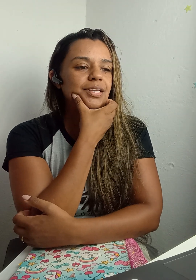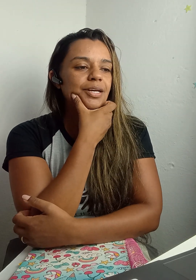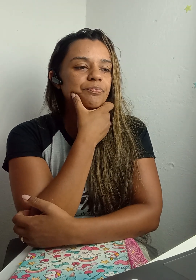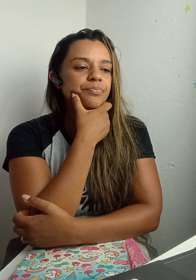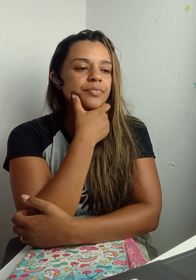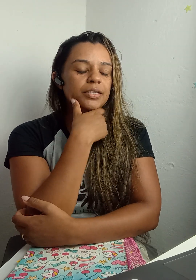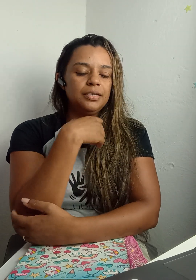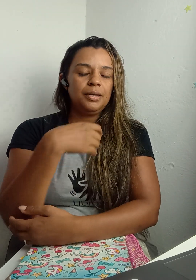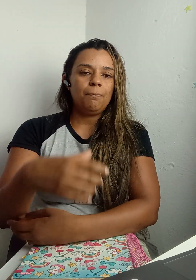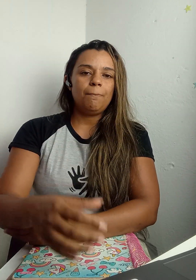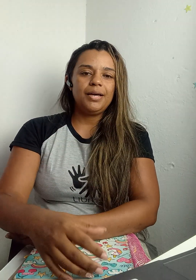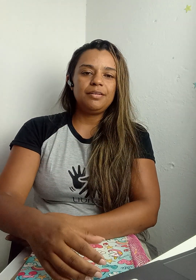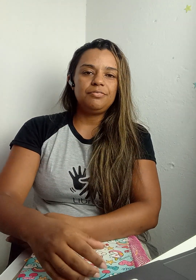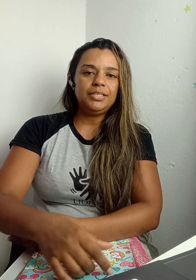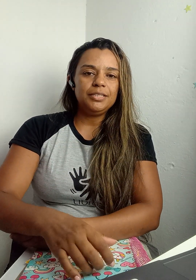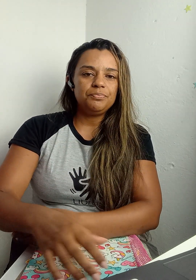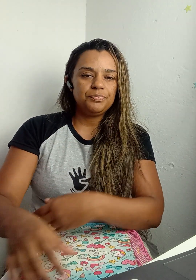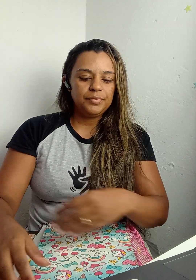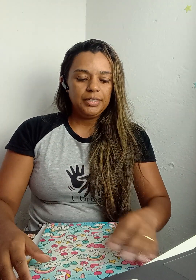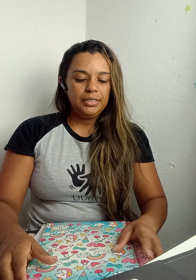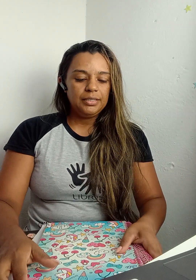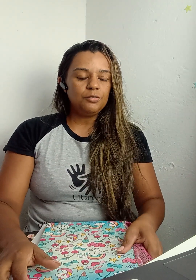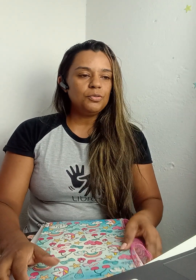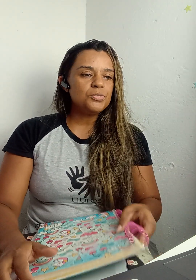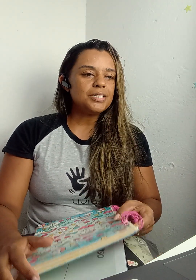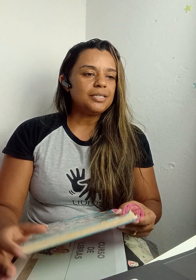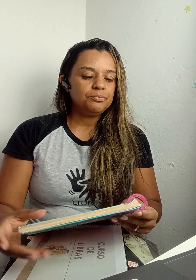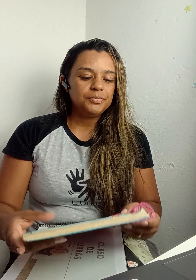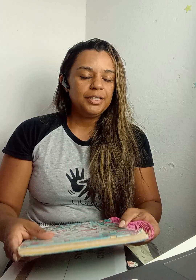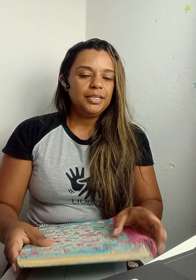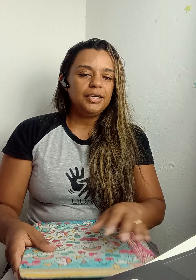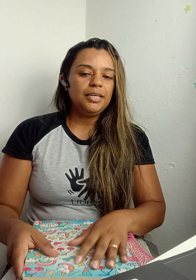entrar. Maravilha. Então vamos lá.